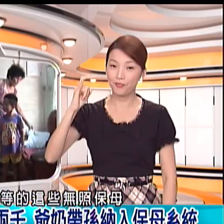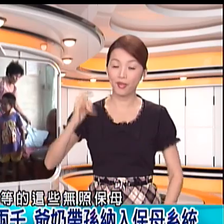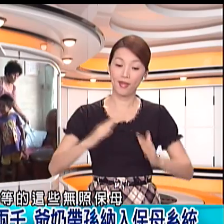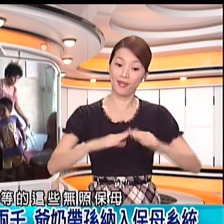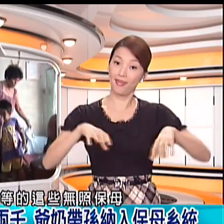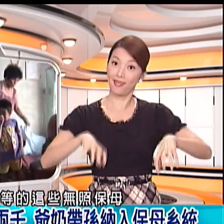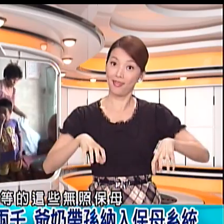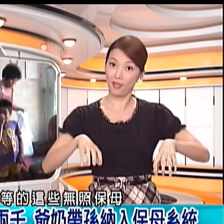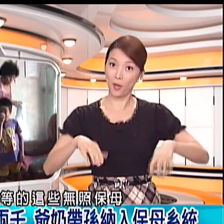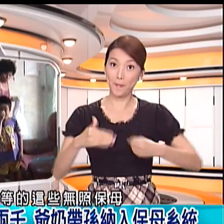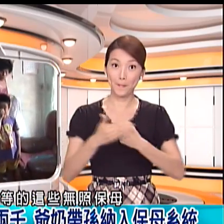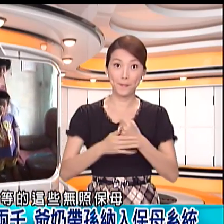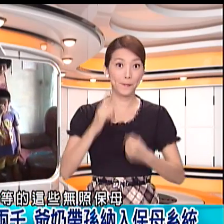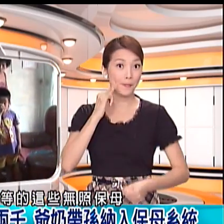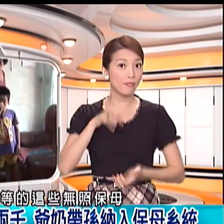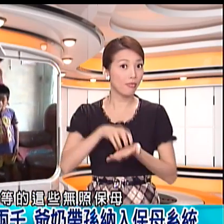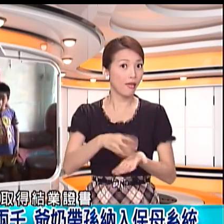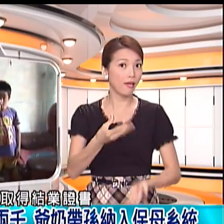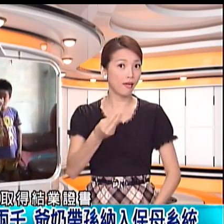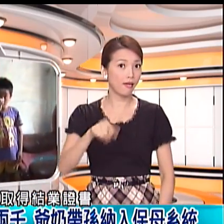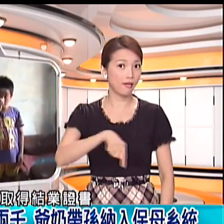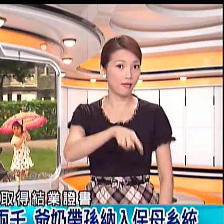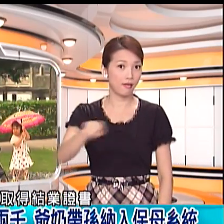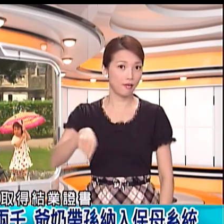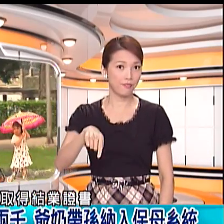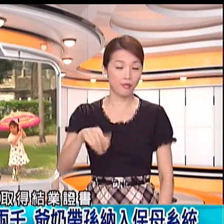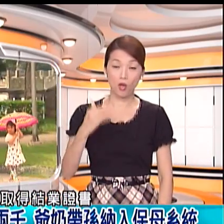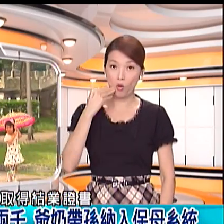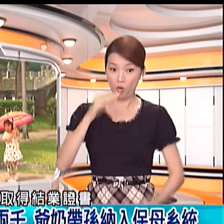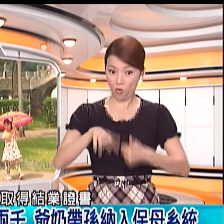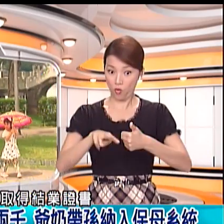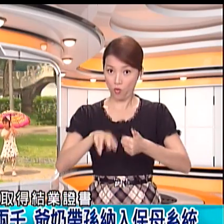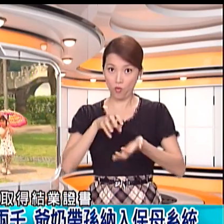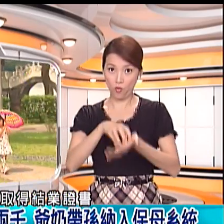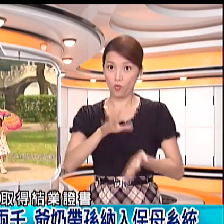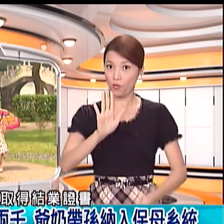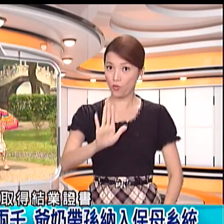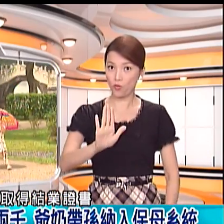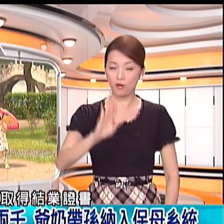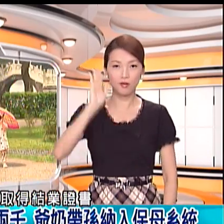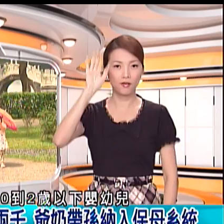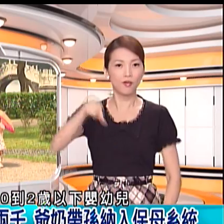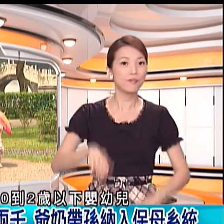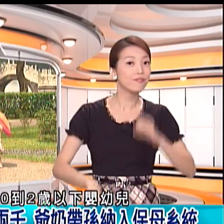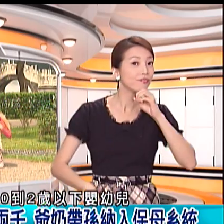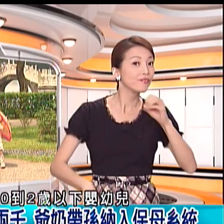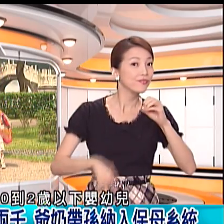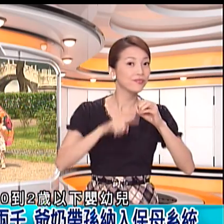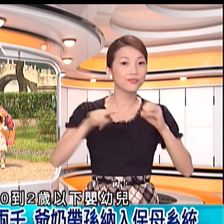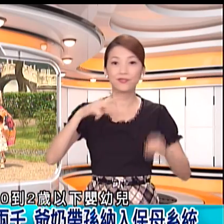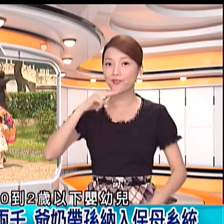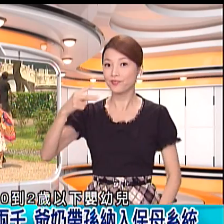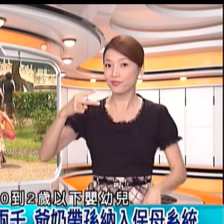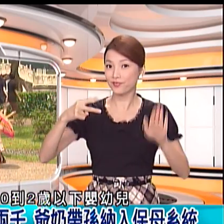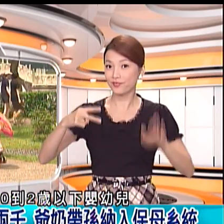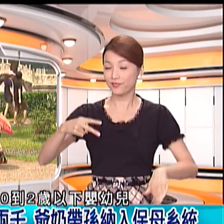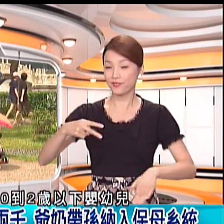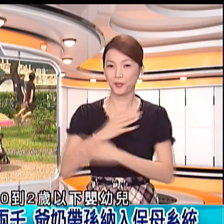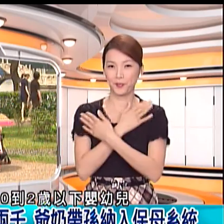等这些无照保姆，只要受训取得了结业证书，未来照顾0到2岁以下的